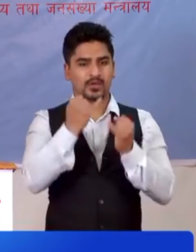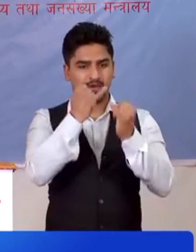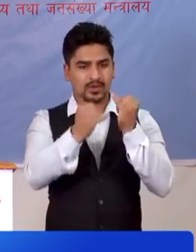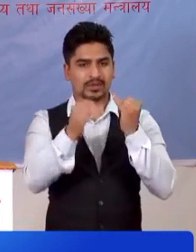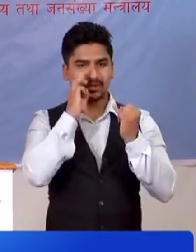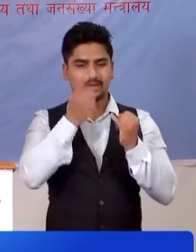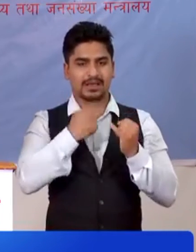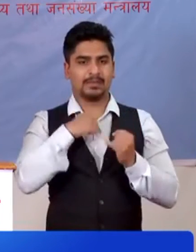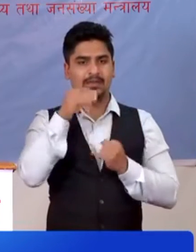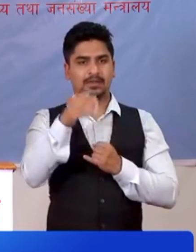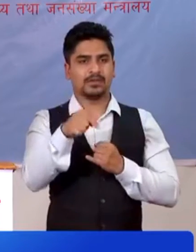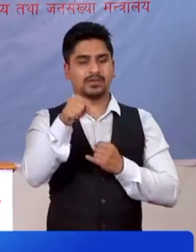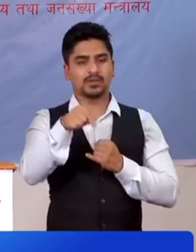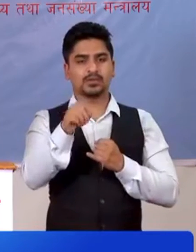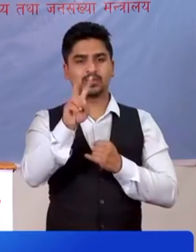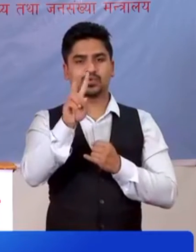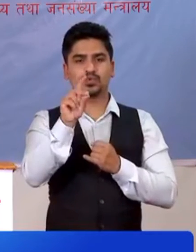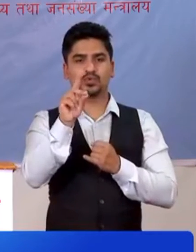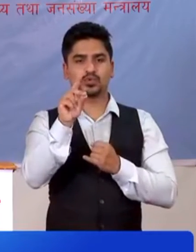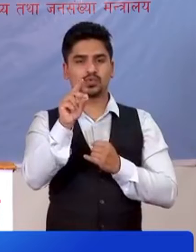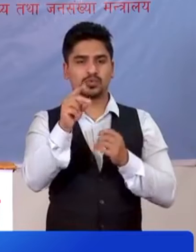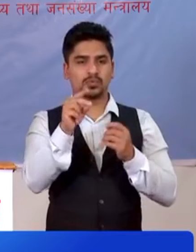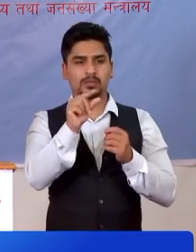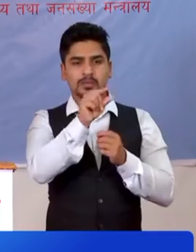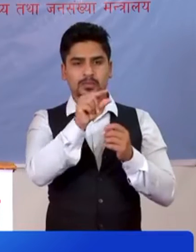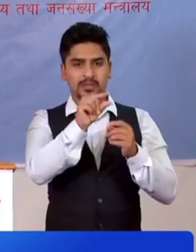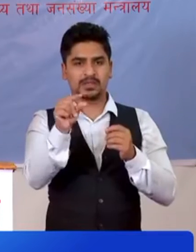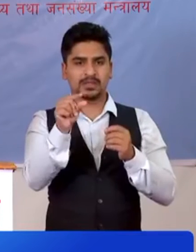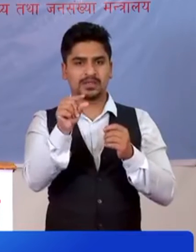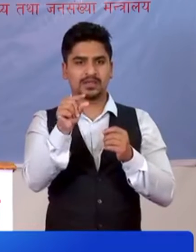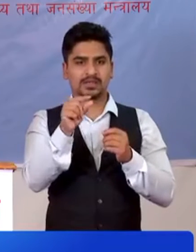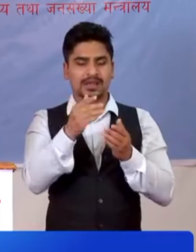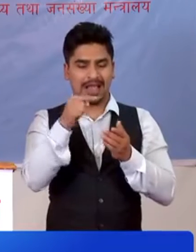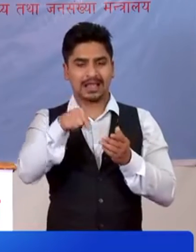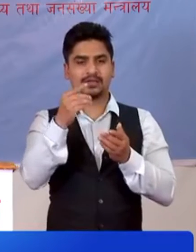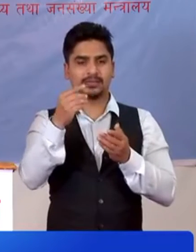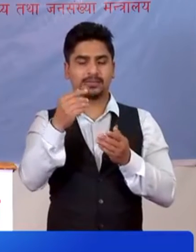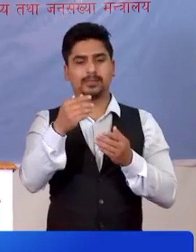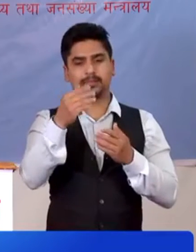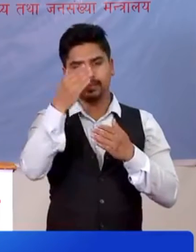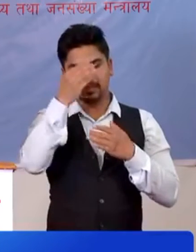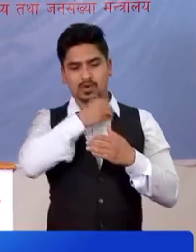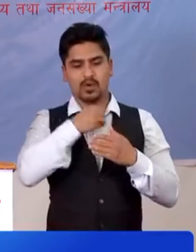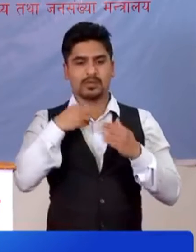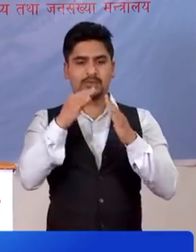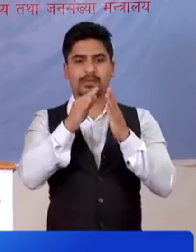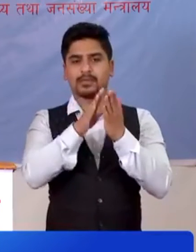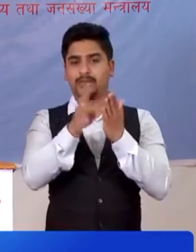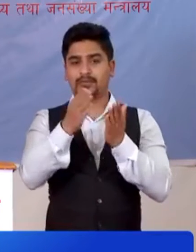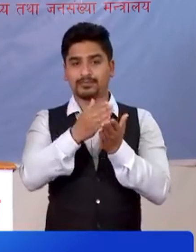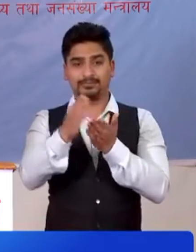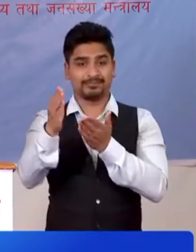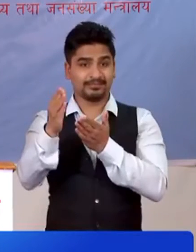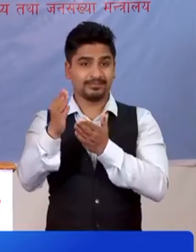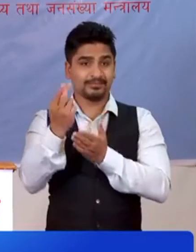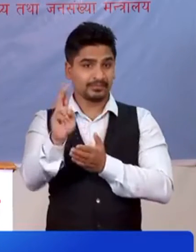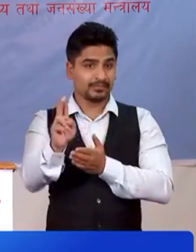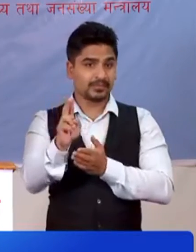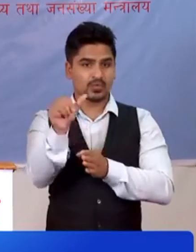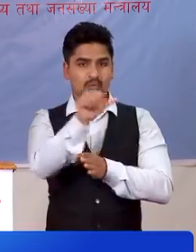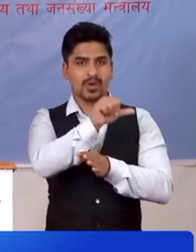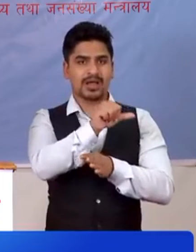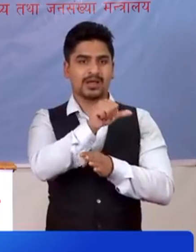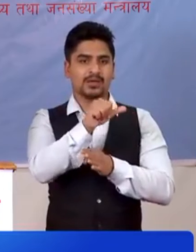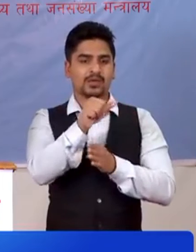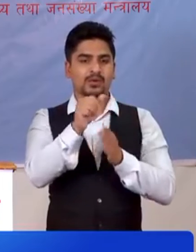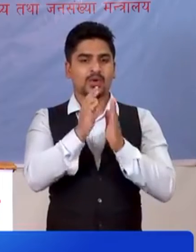अन्तिममा हामीले यो दोस्रो केस जुन डिस्चार्ज हुनुभयो आज टेकु अस्पतालबाट,